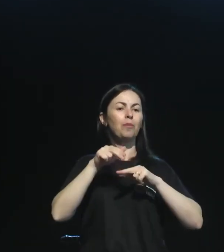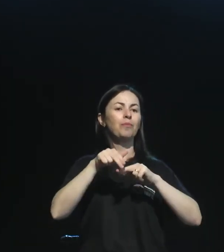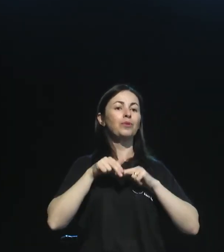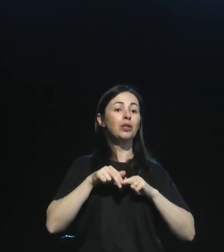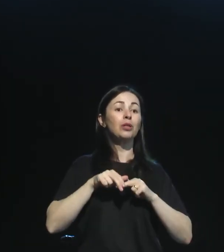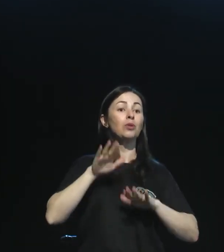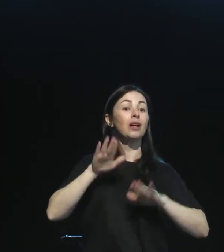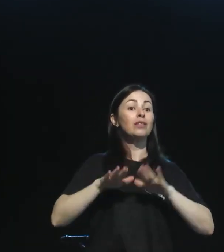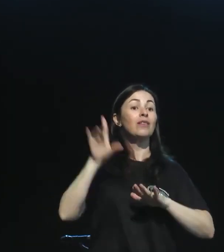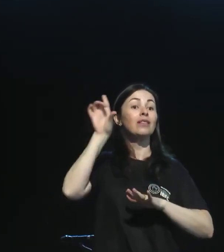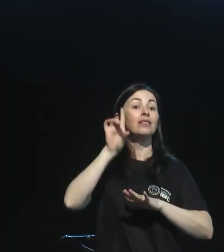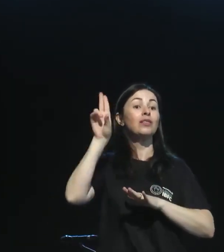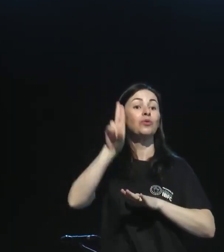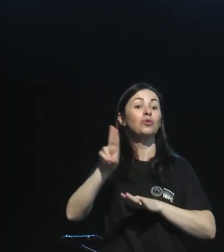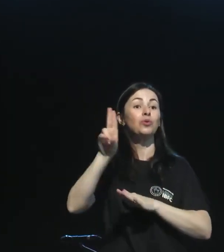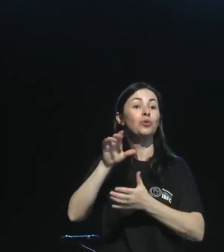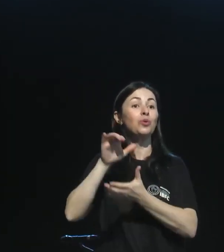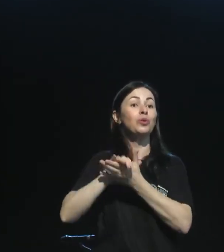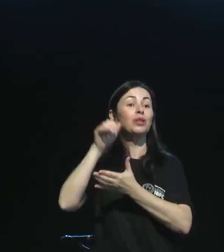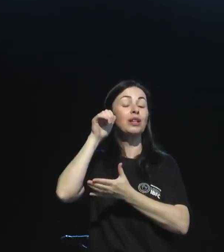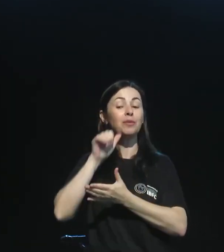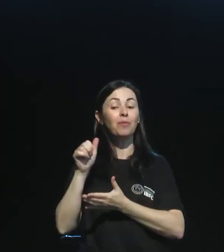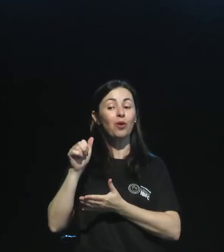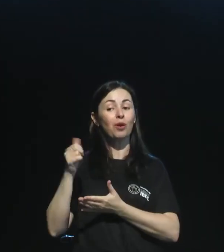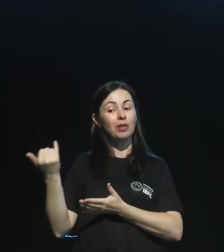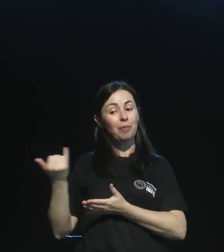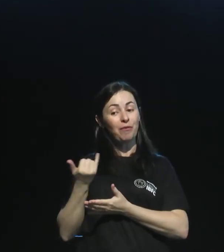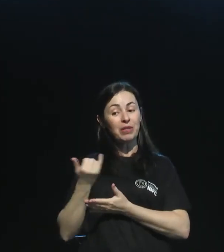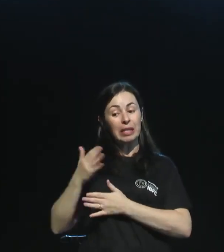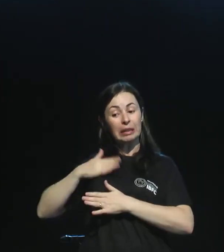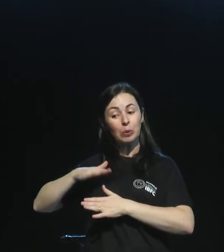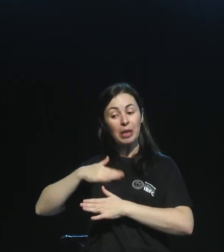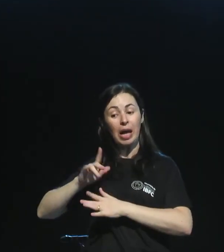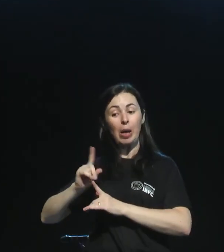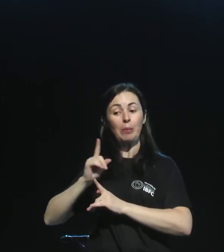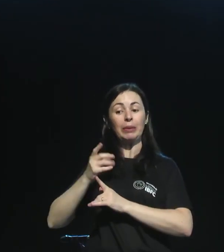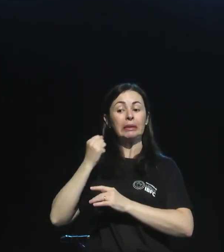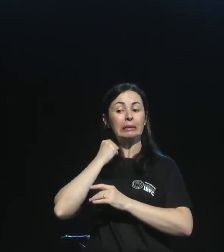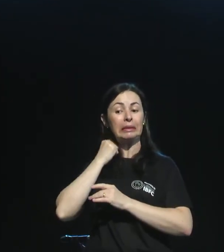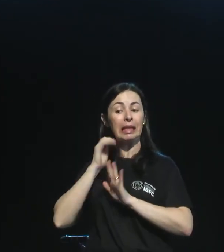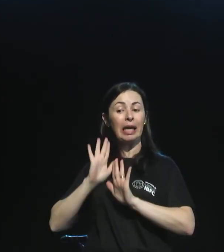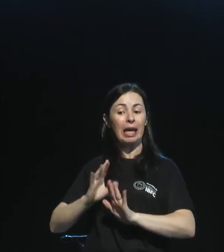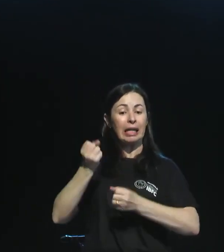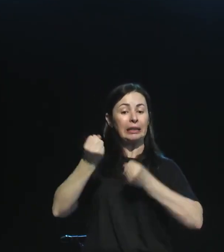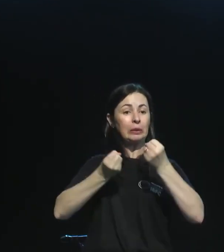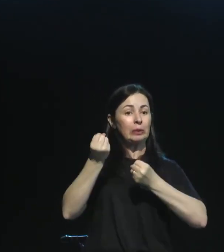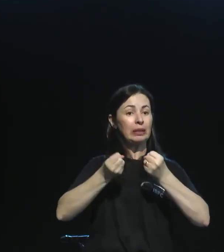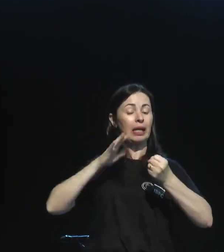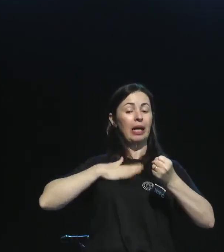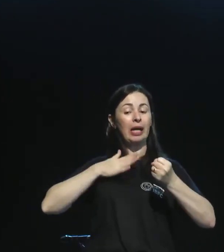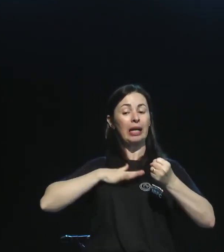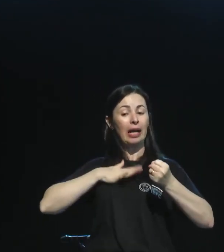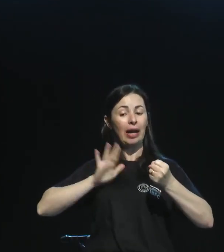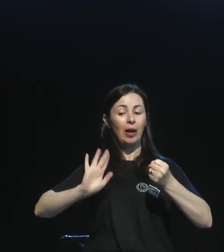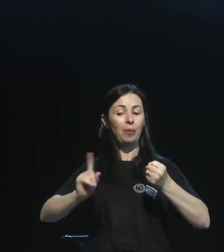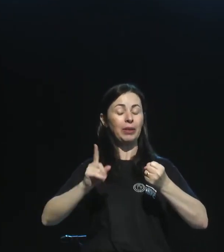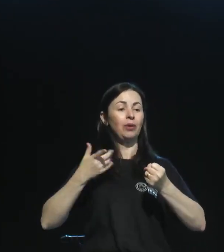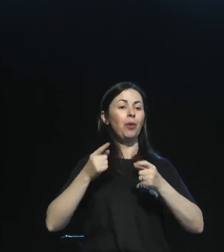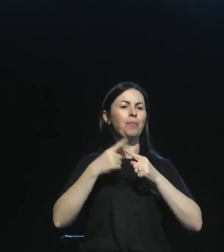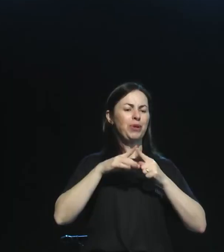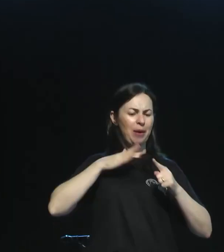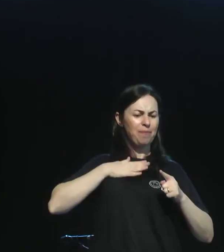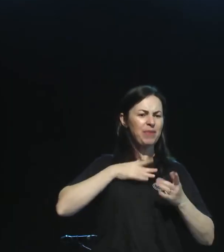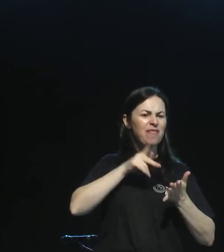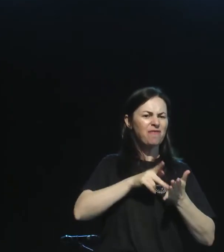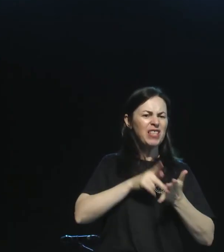para dizer: calma, meu bem, não se estressa, não deixe esses perturbados tirar a tua paz, porque a minha verdade é meter